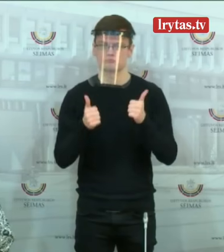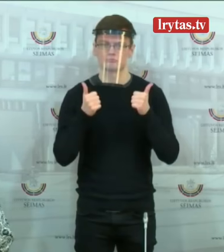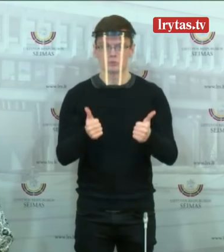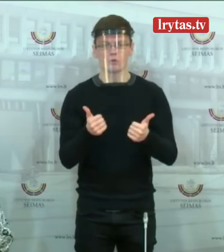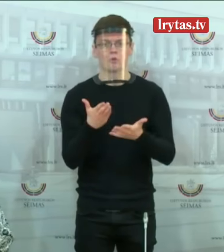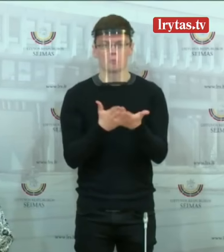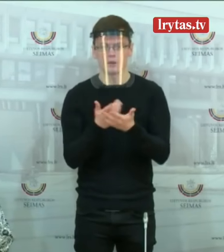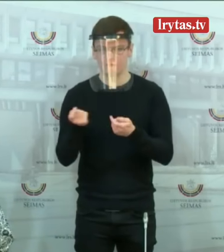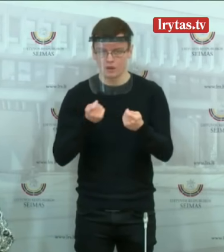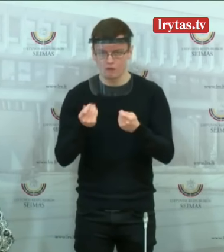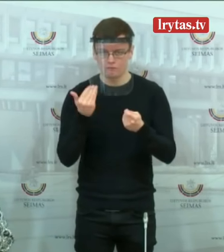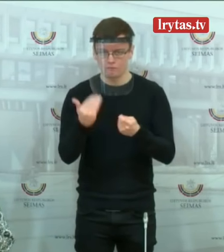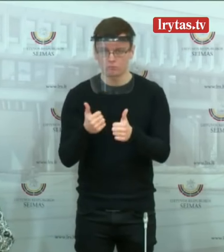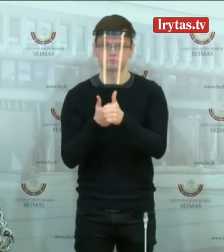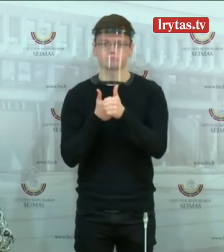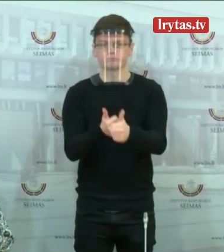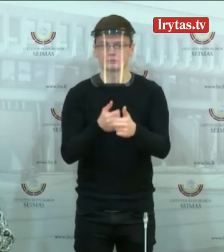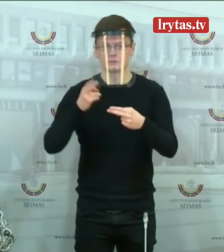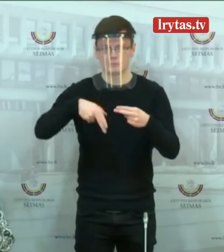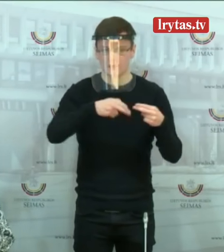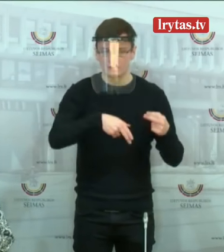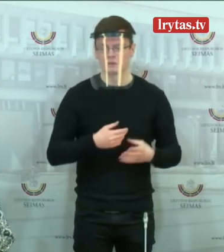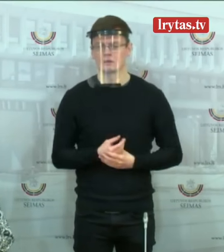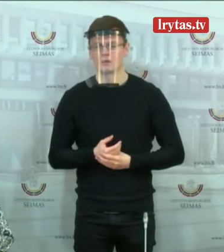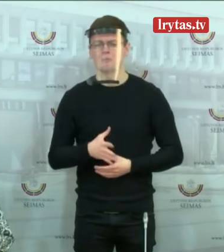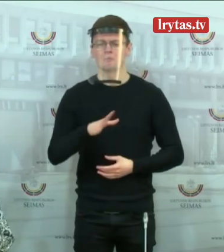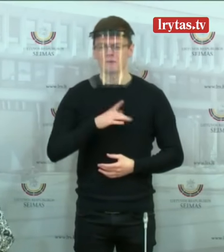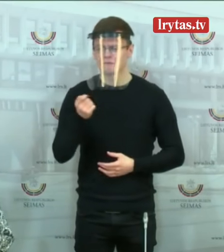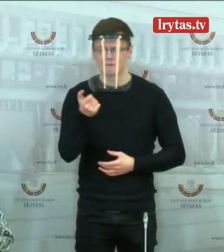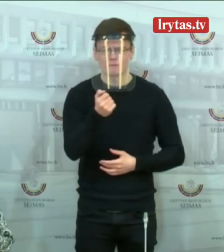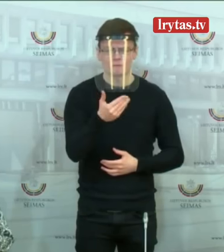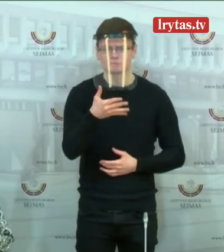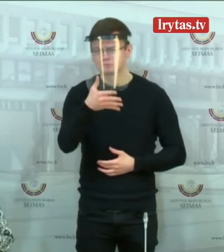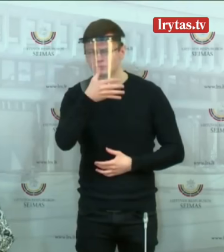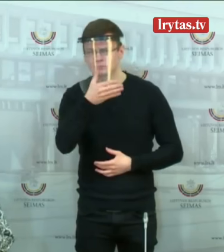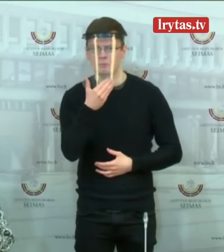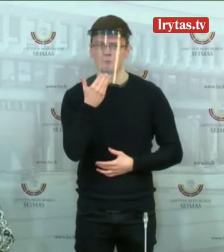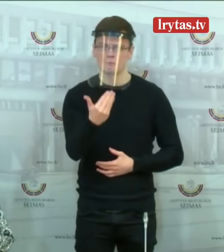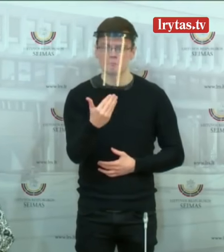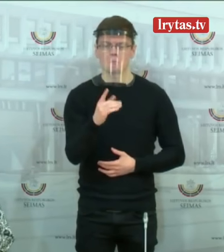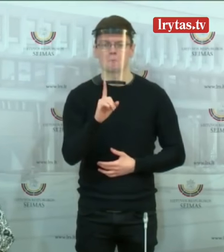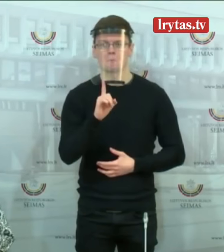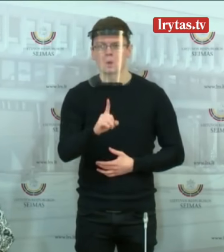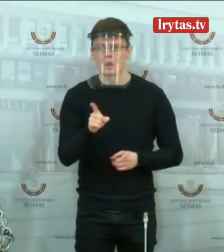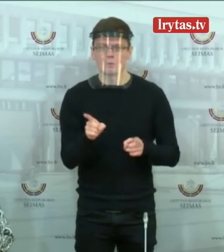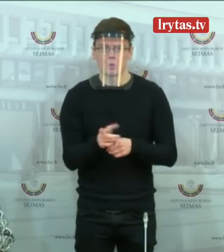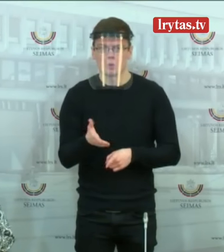operacijų vadovo sprendimus. Na, tokių keletas smulkių pažeidimų buvo, bet tikrai negalime teikti, kad jie